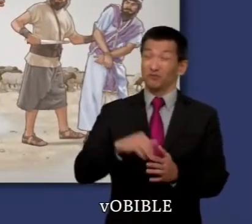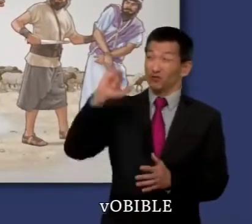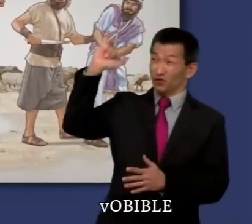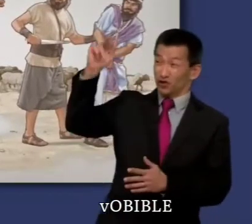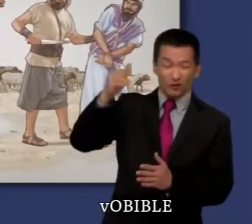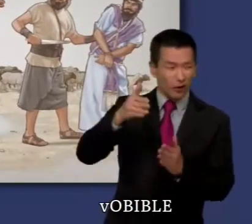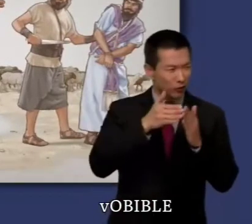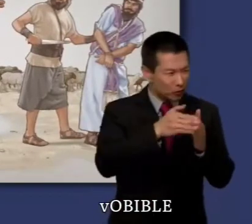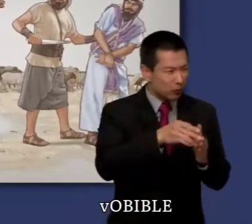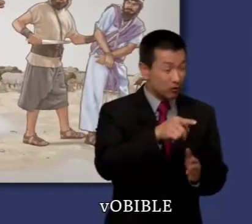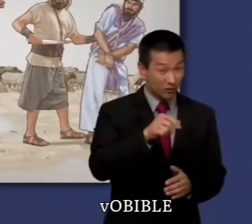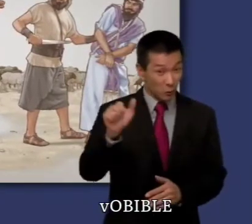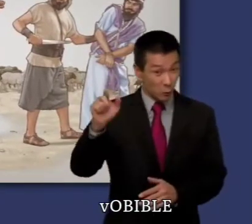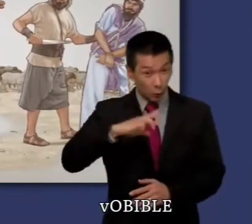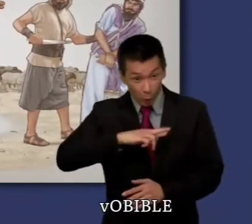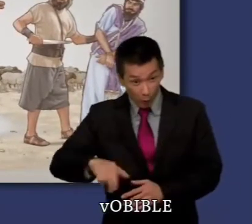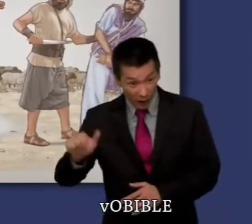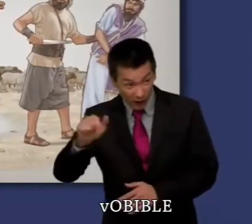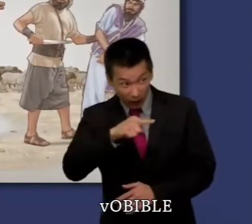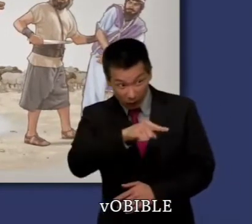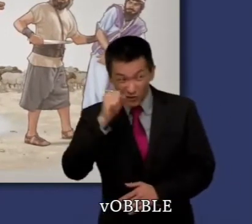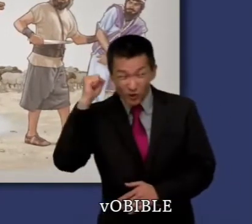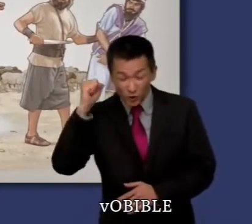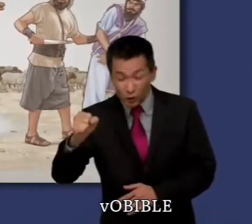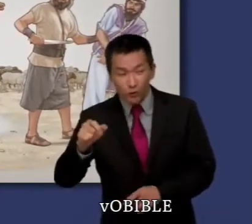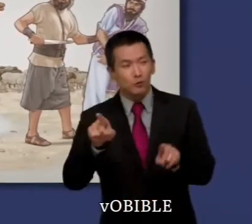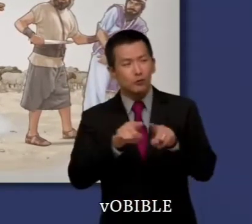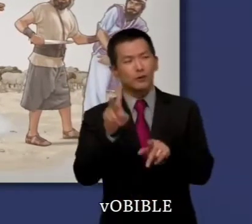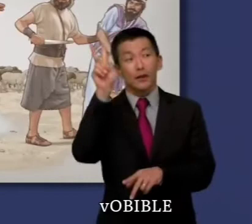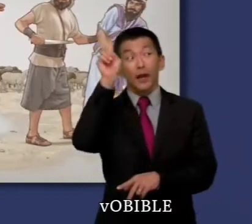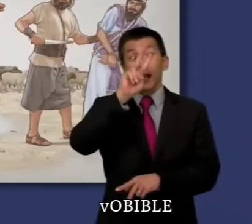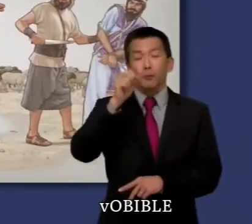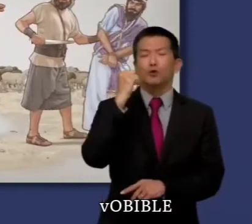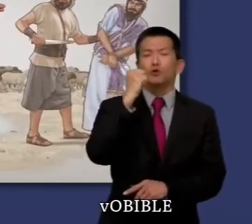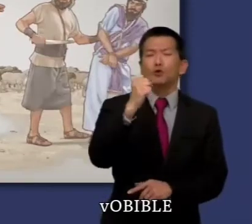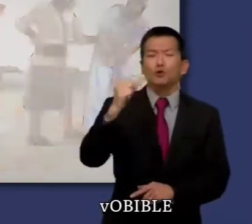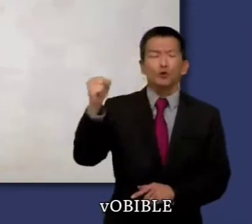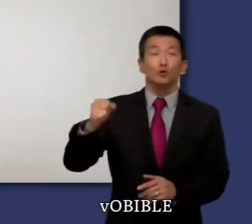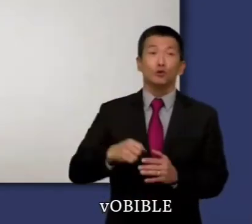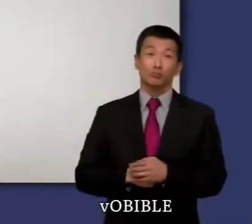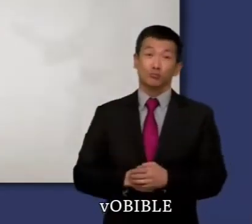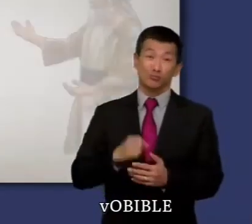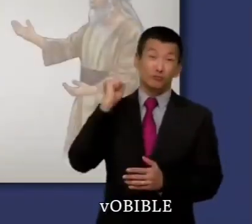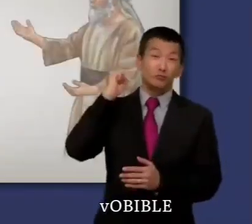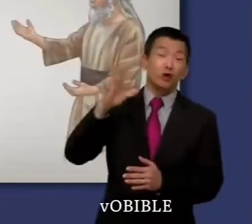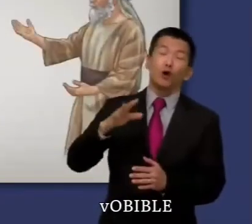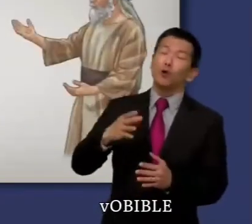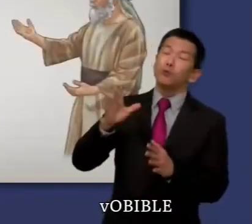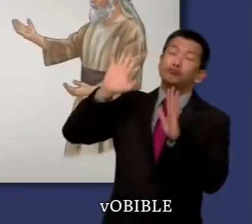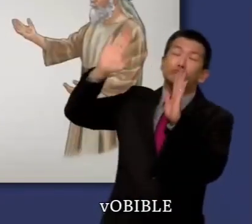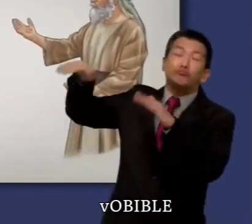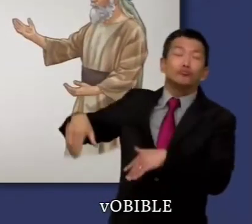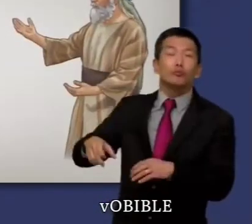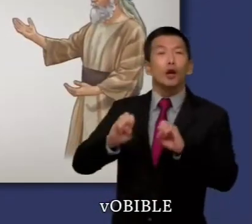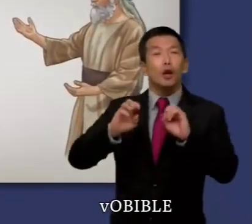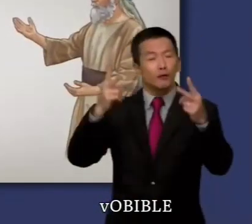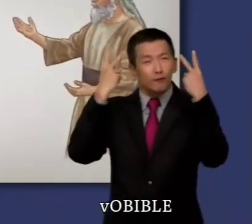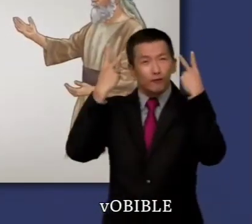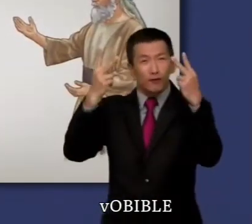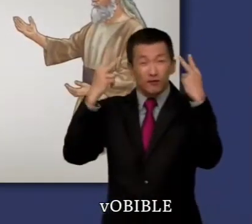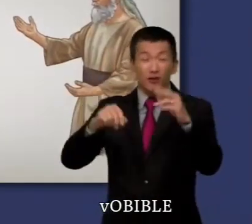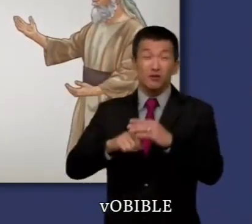Israélites réclament un roi par manque de foi. Dans le chapitre 9, Jéhovah demande à Samuel d'oindre Saül